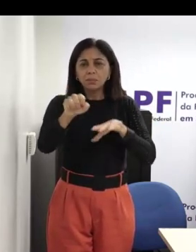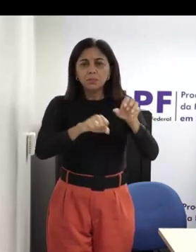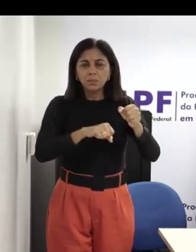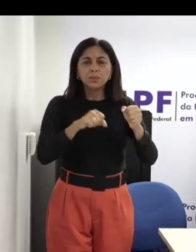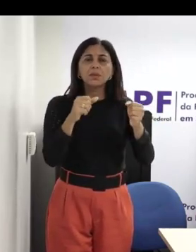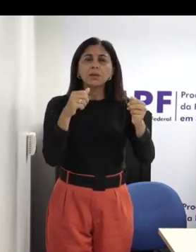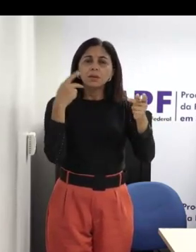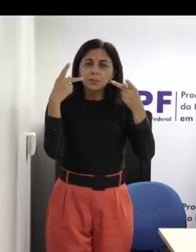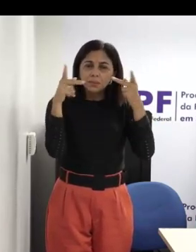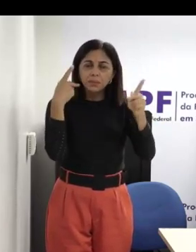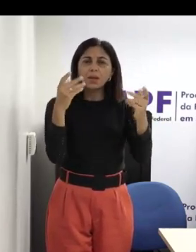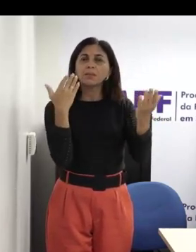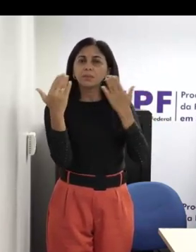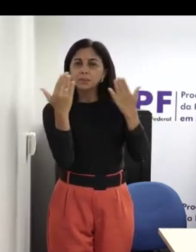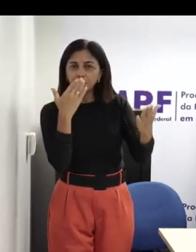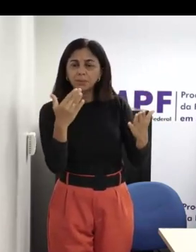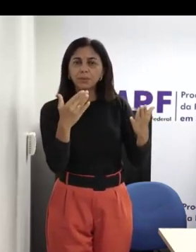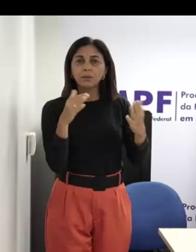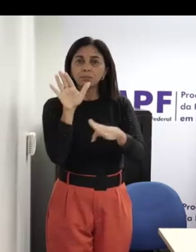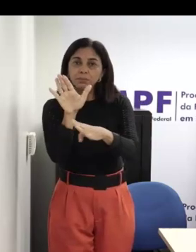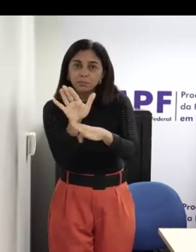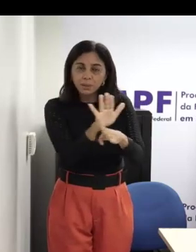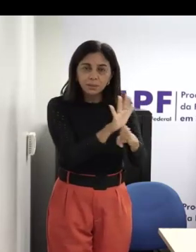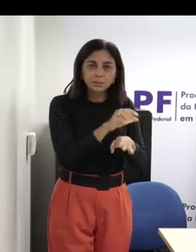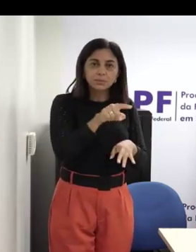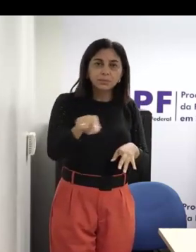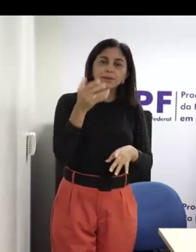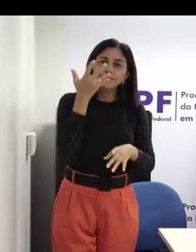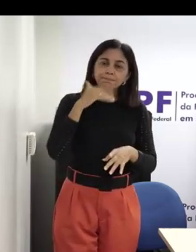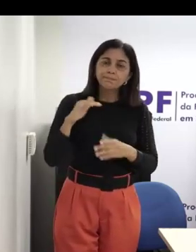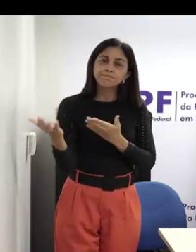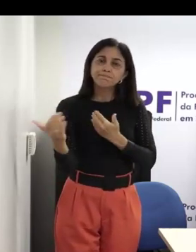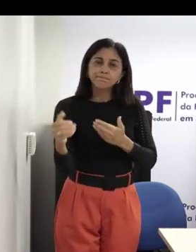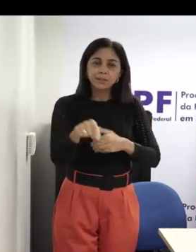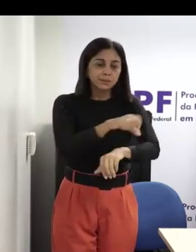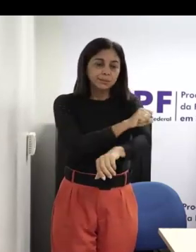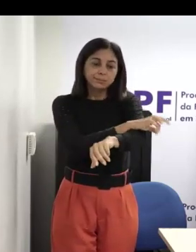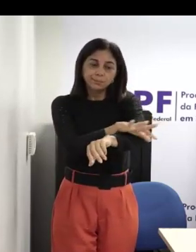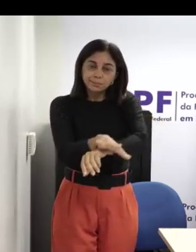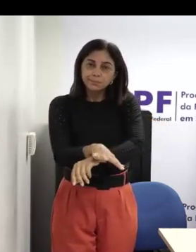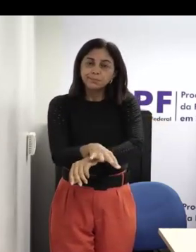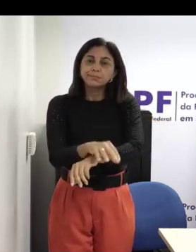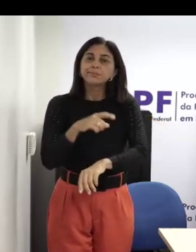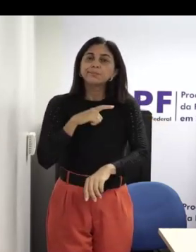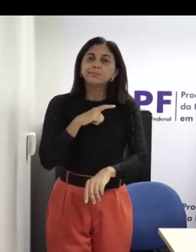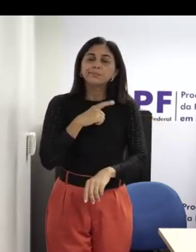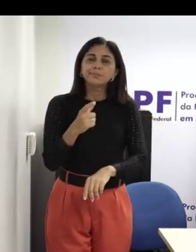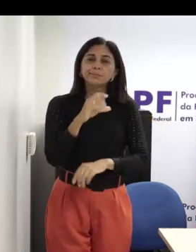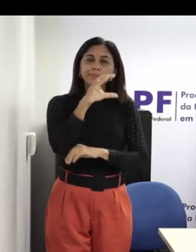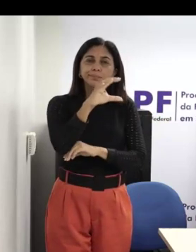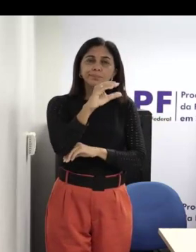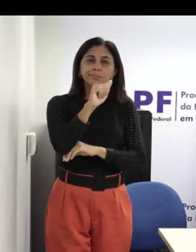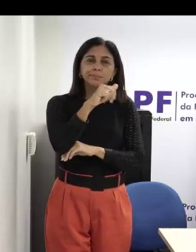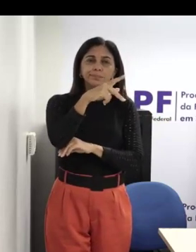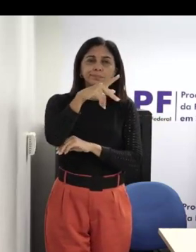assistentes sociais para est dando esse suporte como um todo no município também temos o capz Tá certo